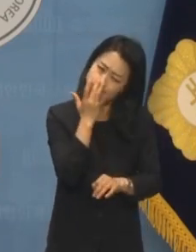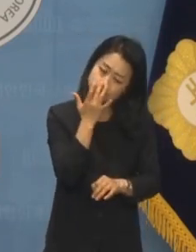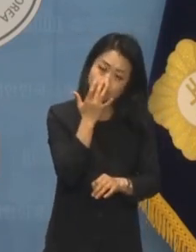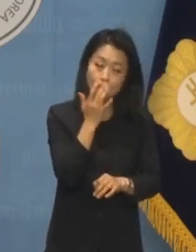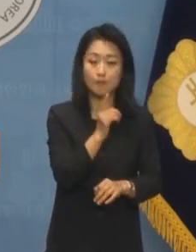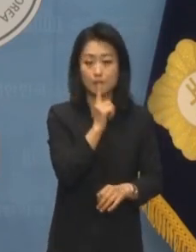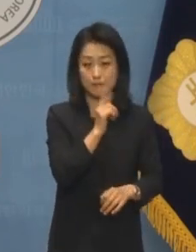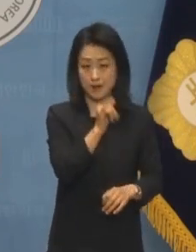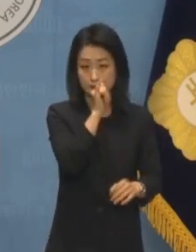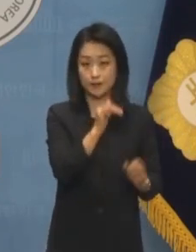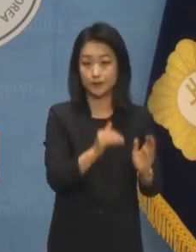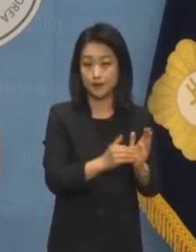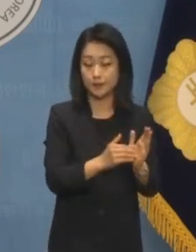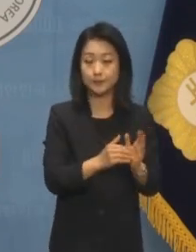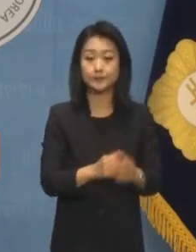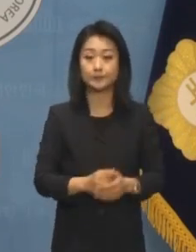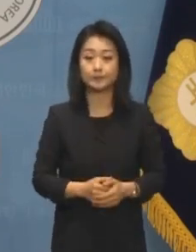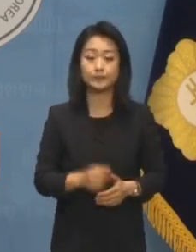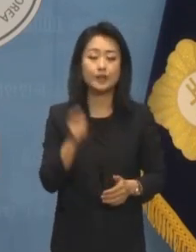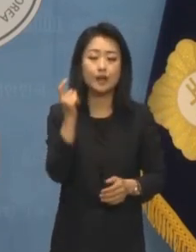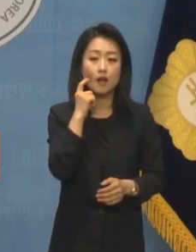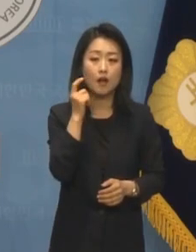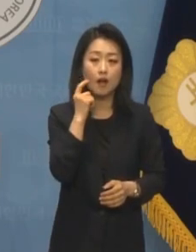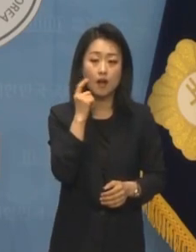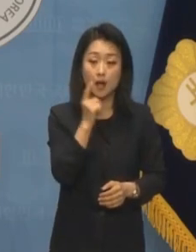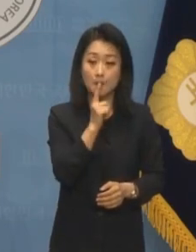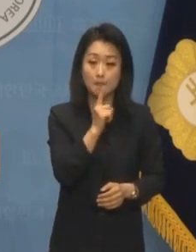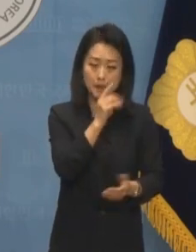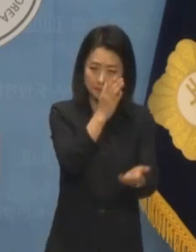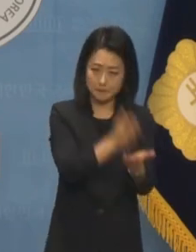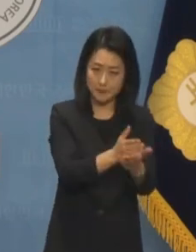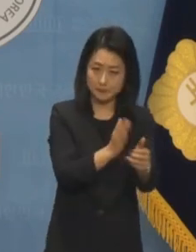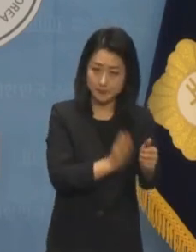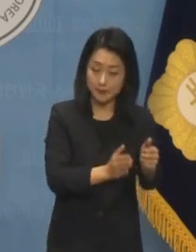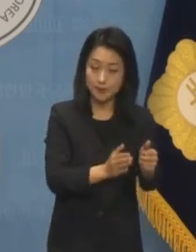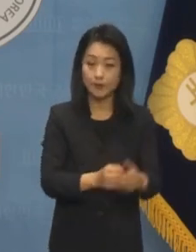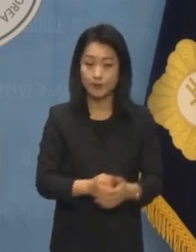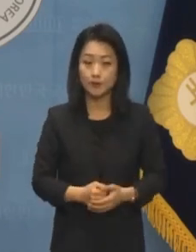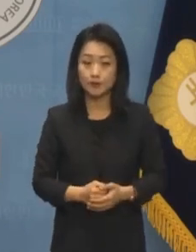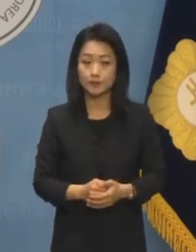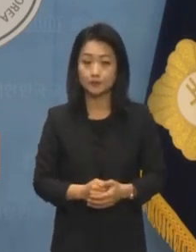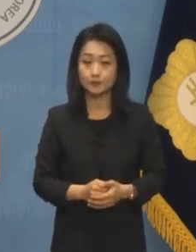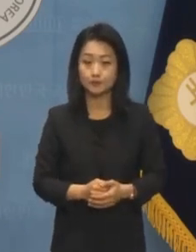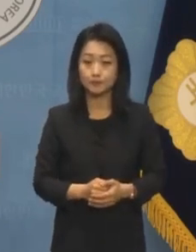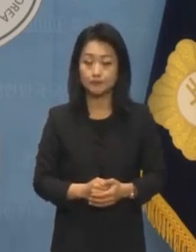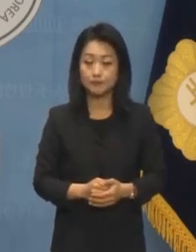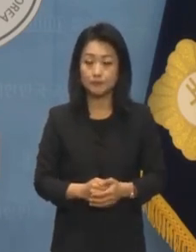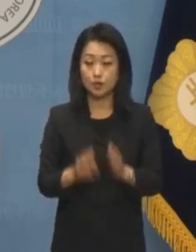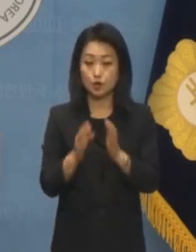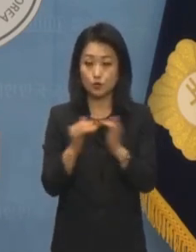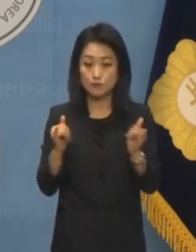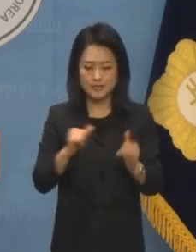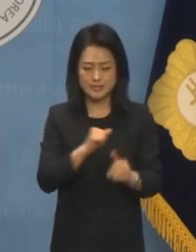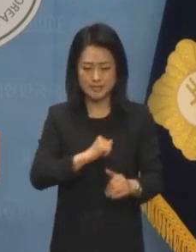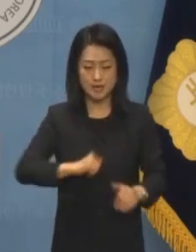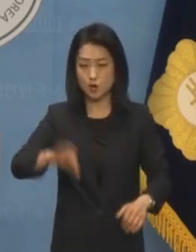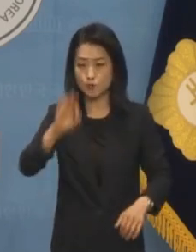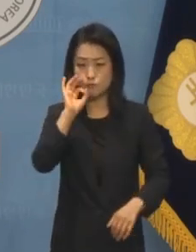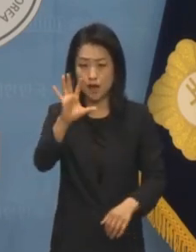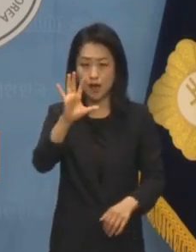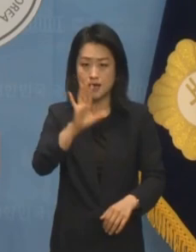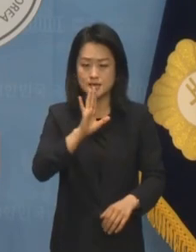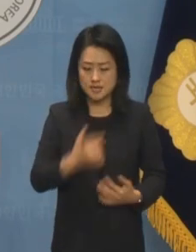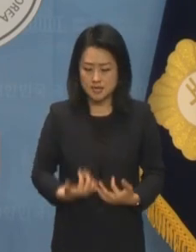하겠습니까? 더 이상 거짓말은 통하지 않습니다. 임계점에 다다른 국민의